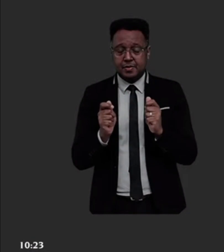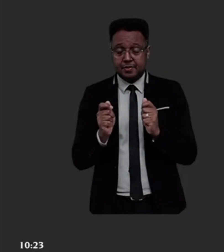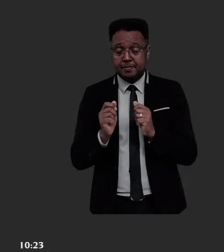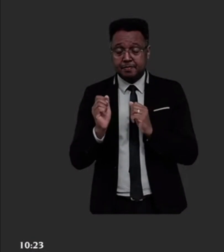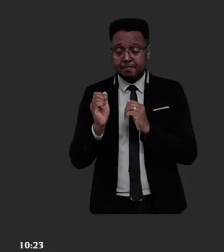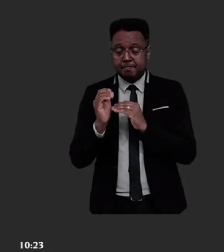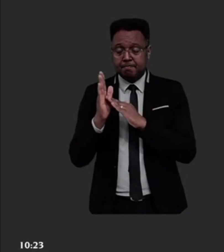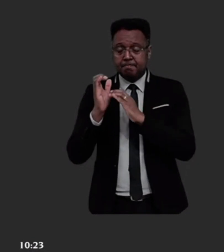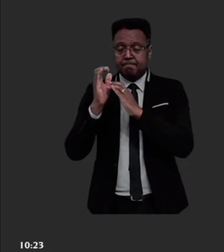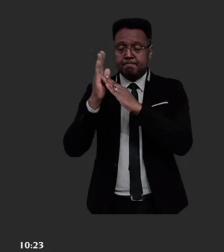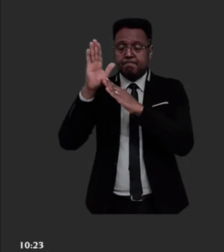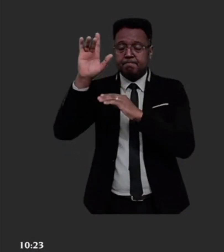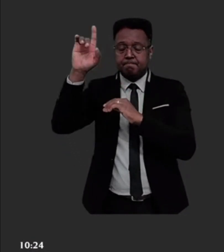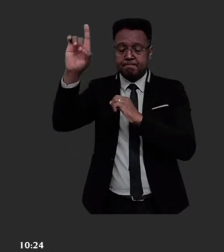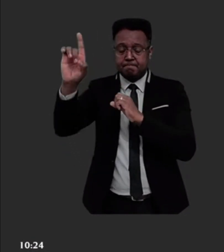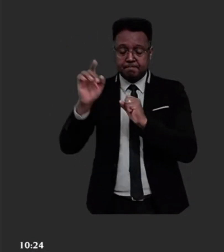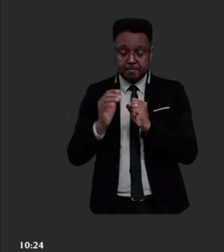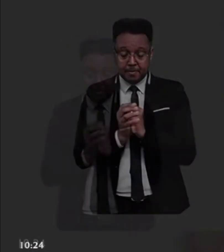Deus seja louvado.